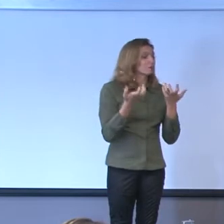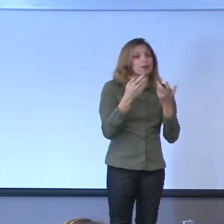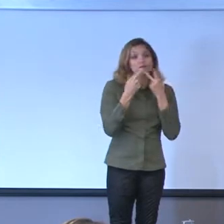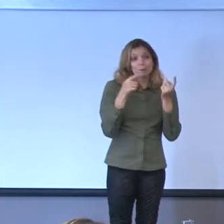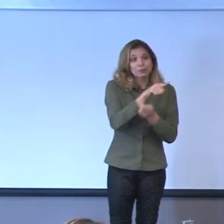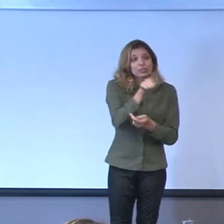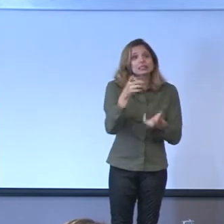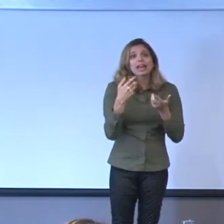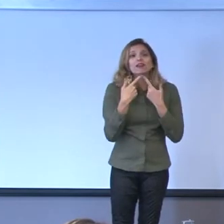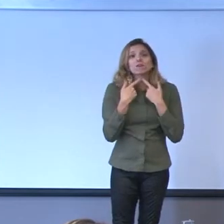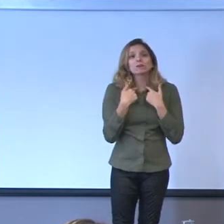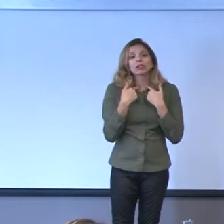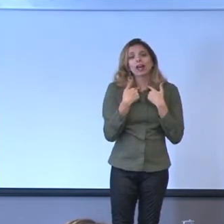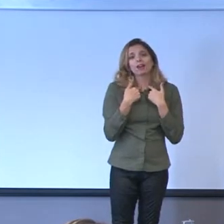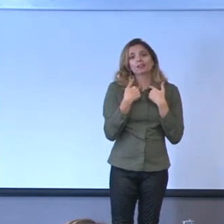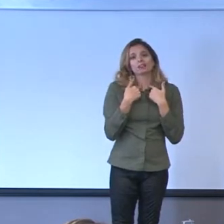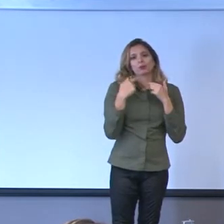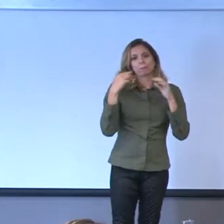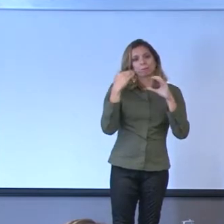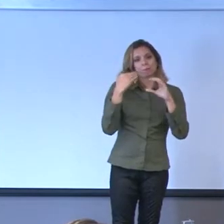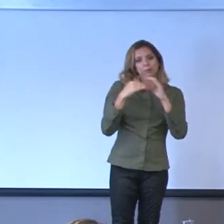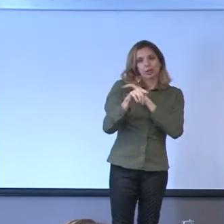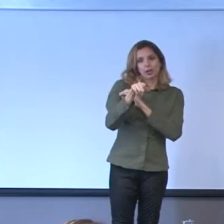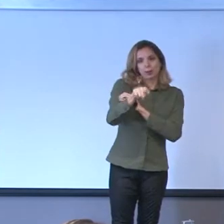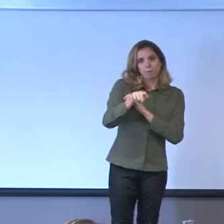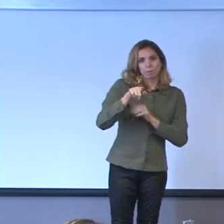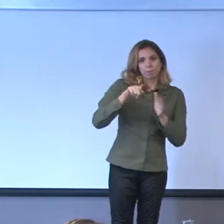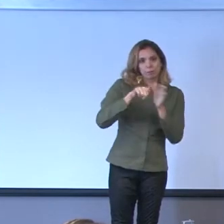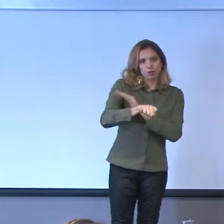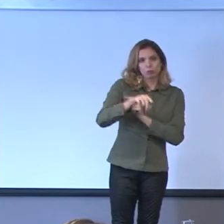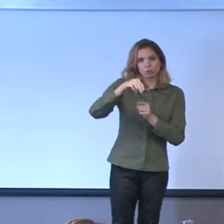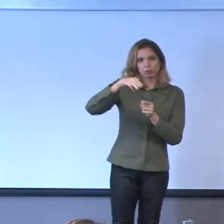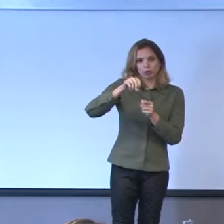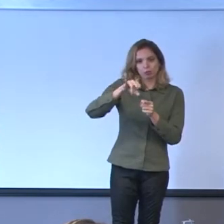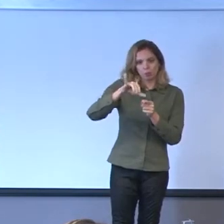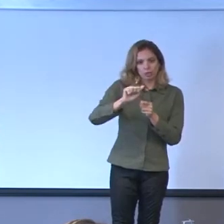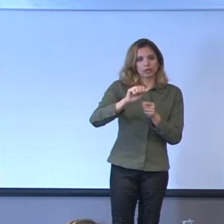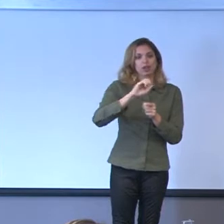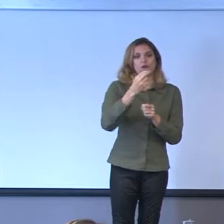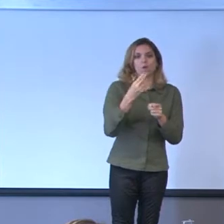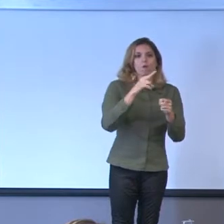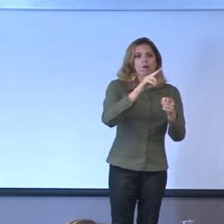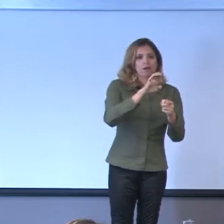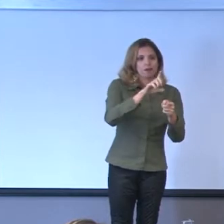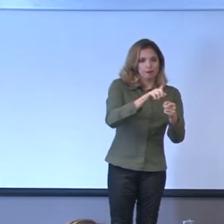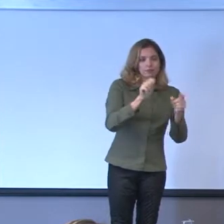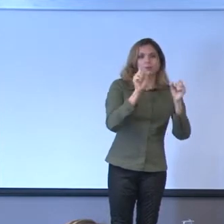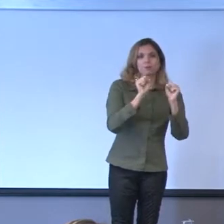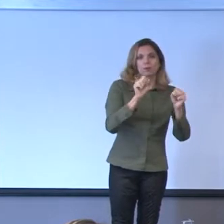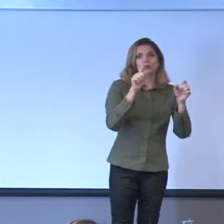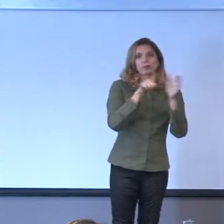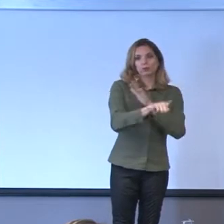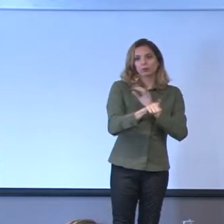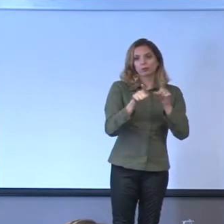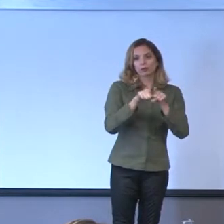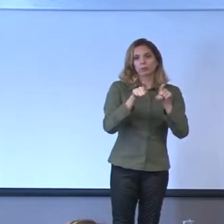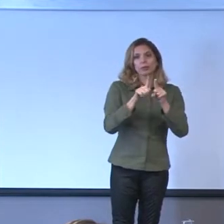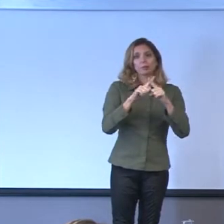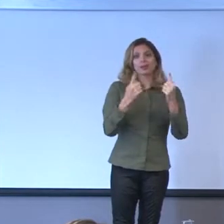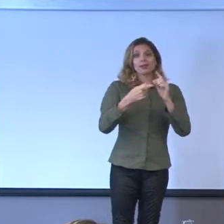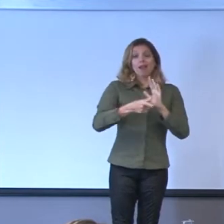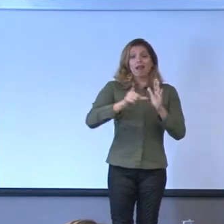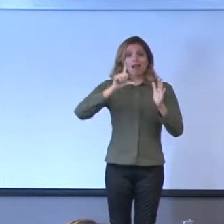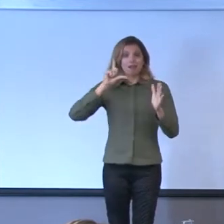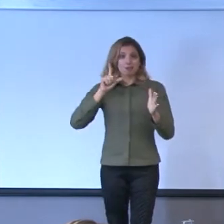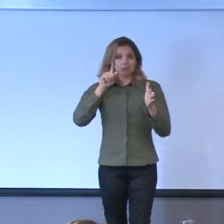quiserem também endereçar perguntas para a Mônica e para a professora Eda, a gente leva o microfone até elas, mas antes de eu abrir para